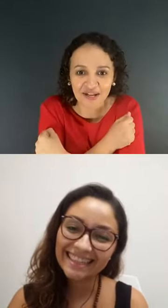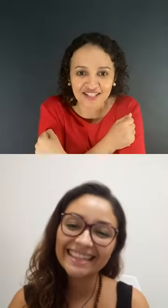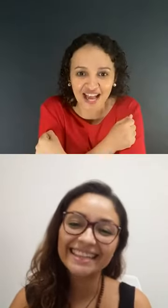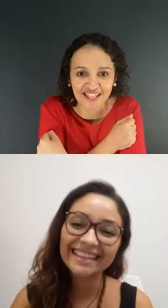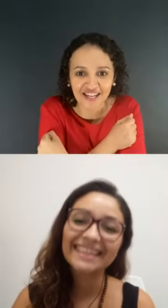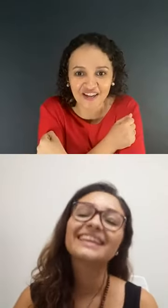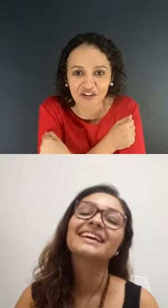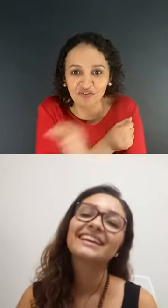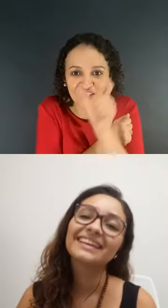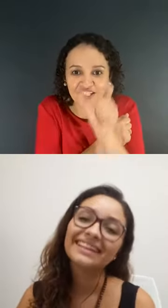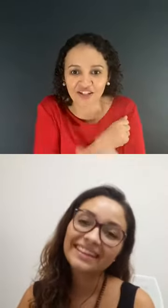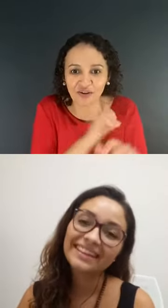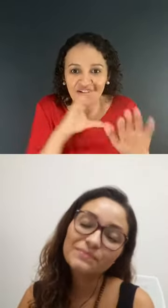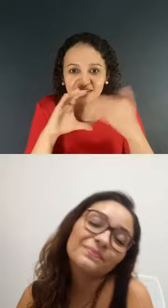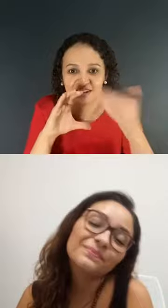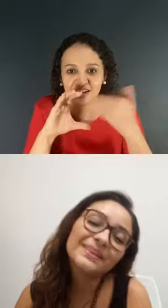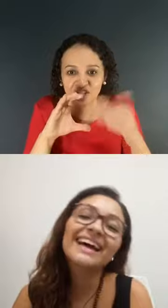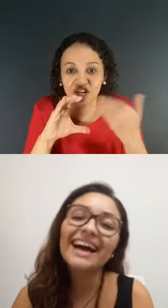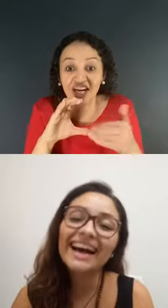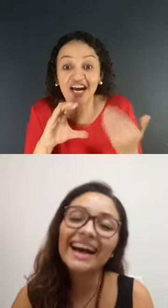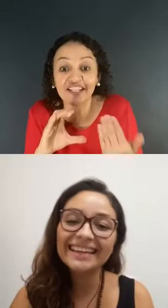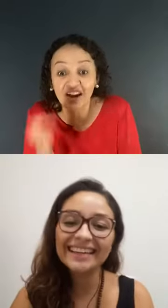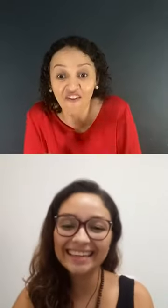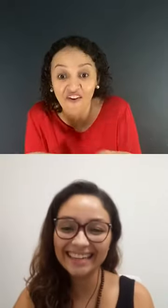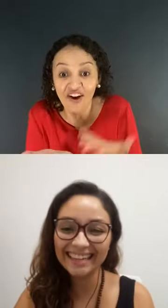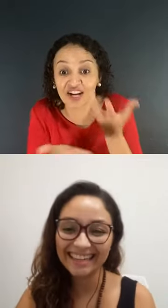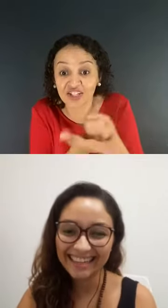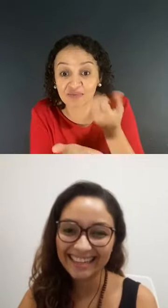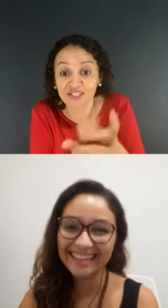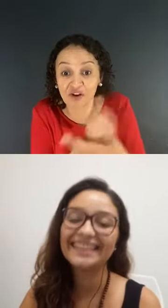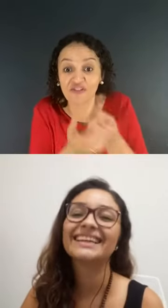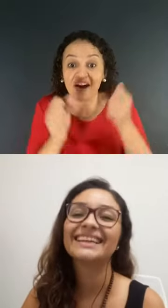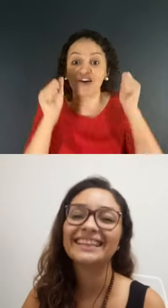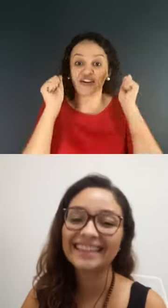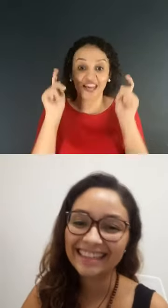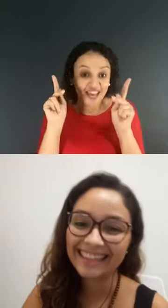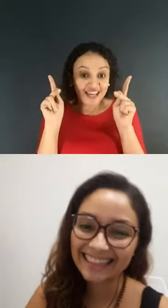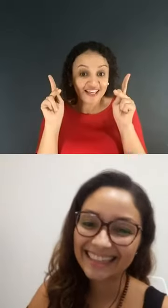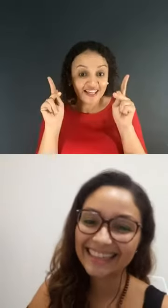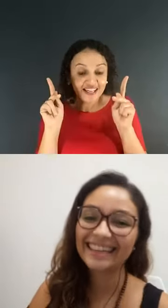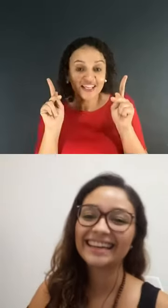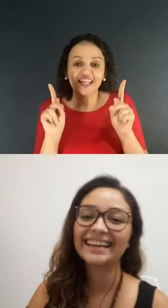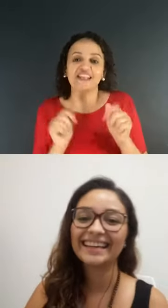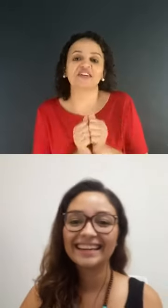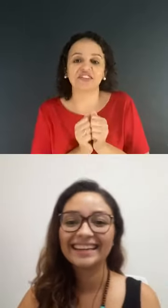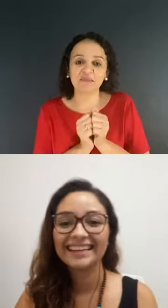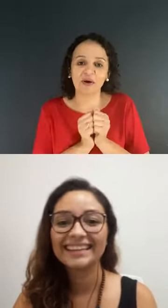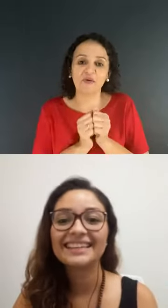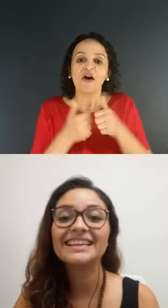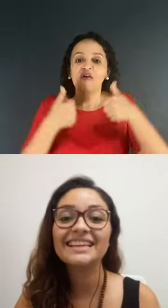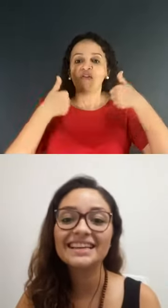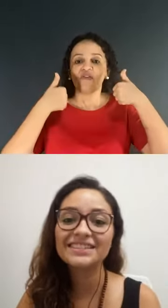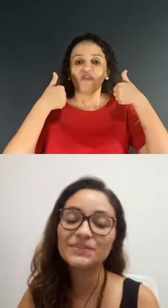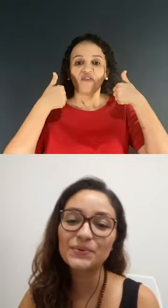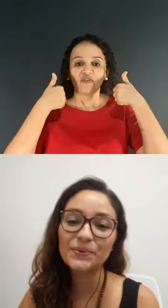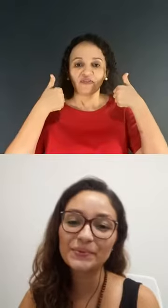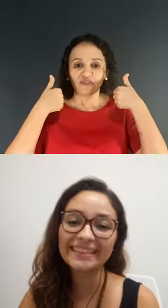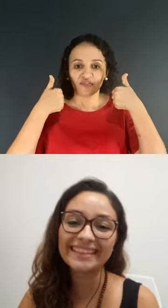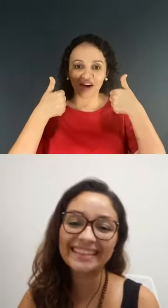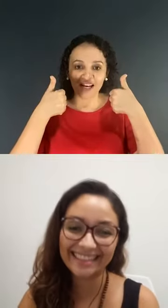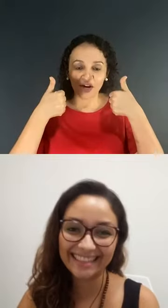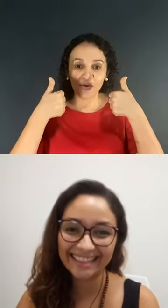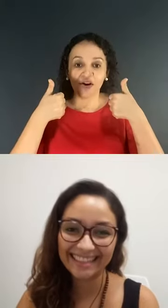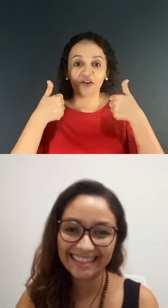Sinta-se abraçada aí. Vocês que estão aí Obrigada. chegando agora, nós vamos salvar, ok? Então tá bom.